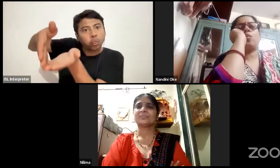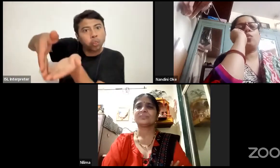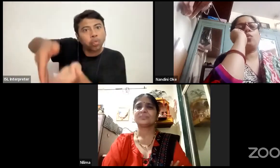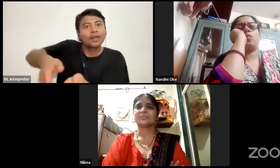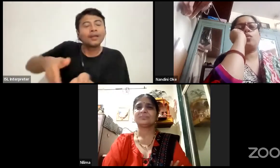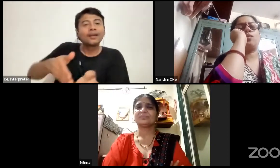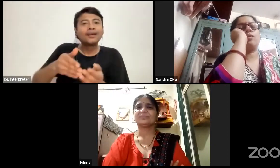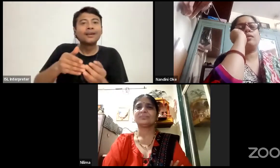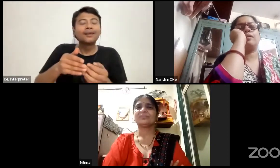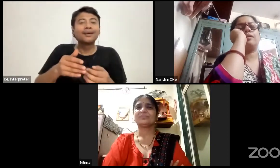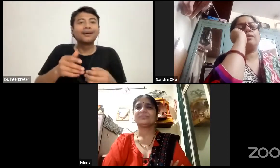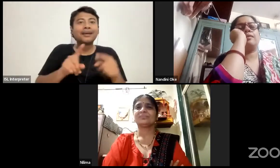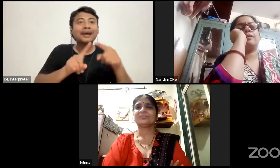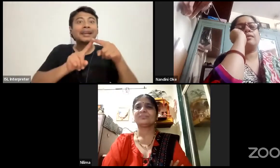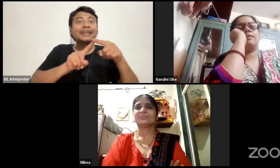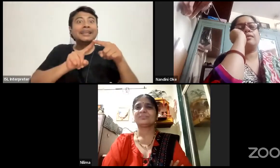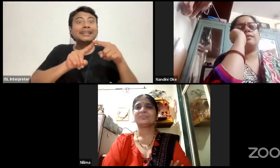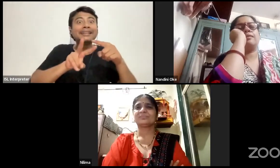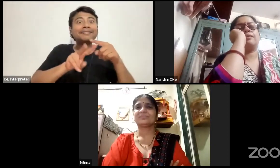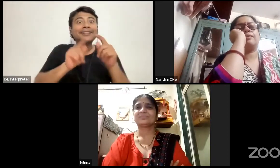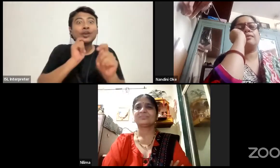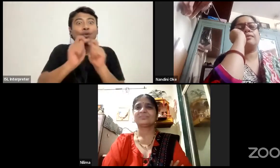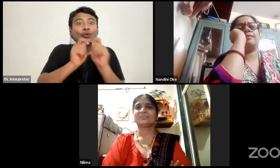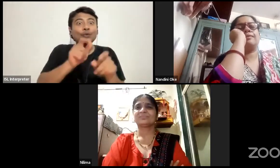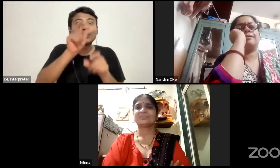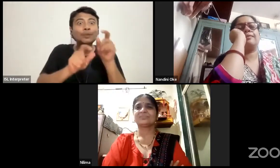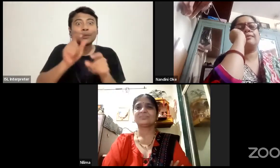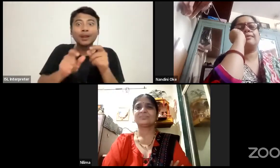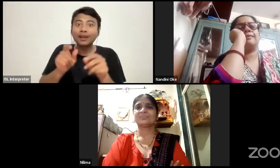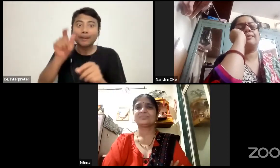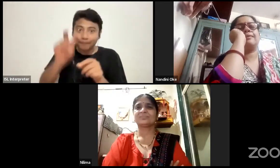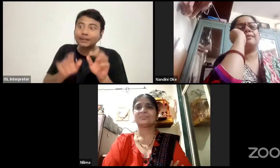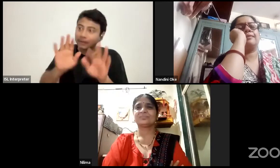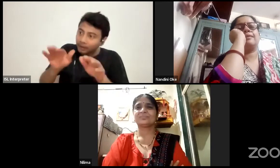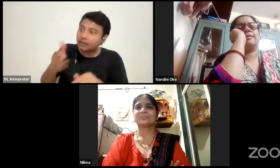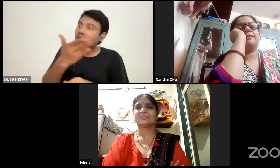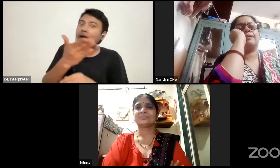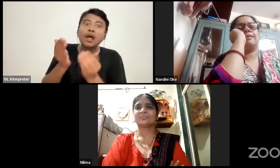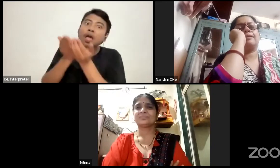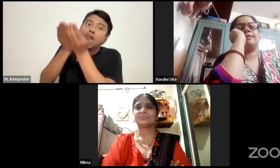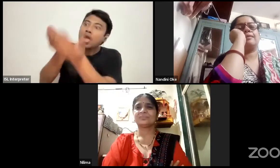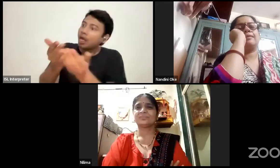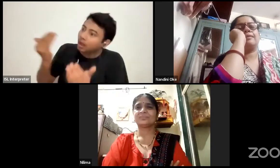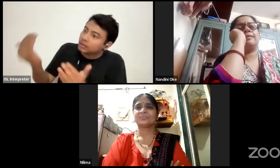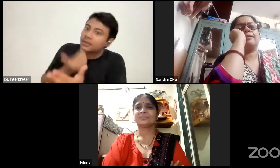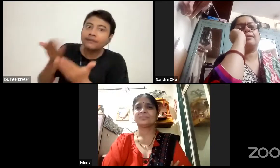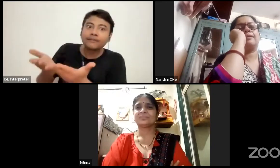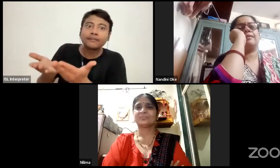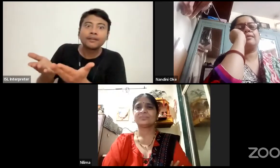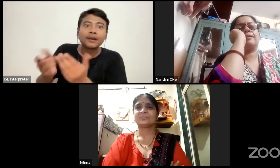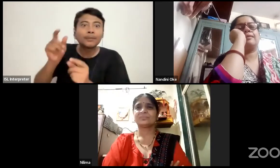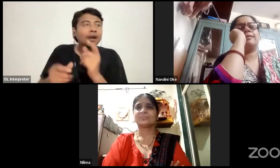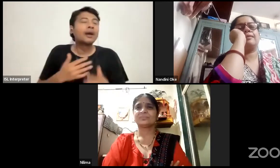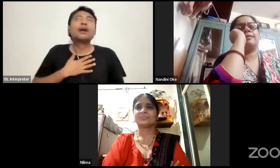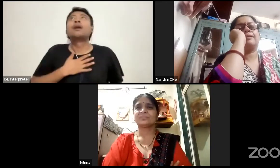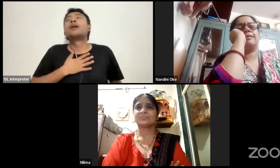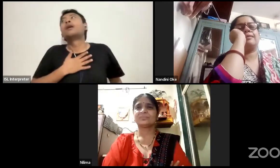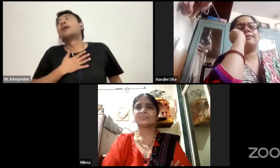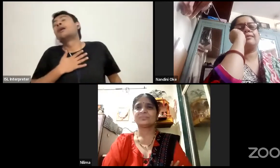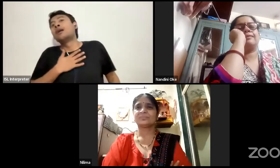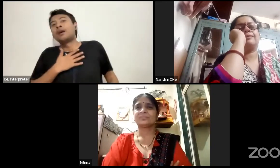तो इसीलिए कभी कभी हमको ऐसा लगता है कि जो हमारा प्लान है भगवान को वही करना